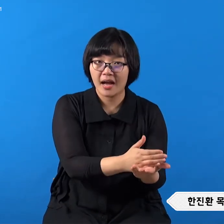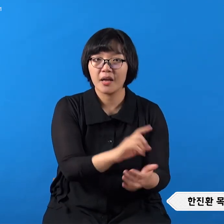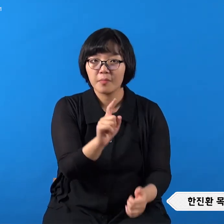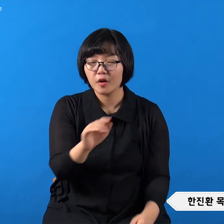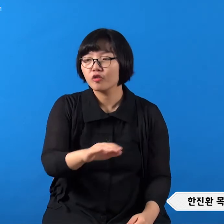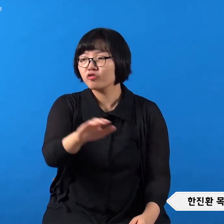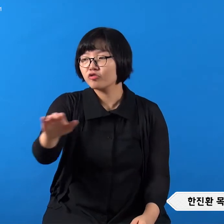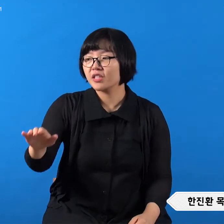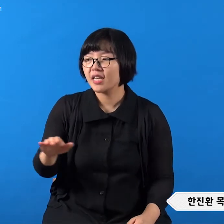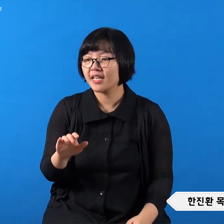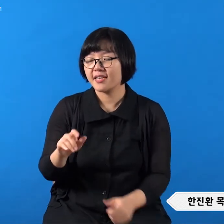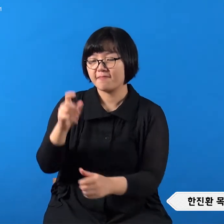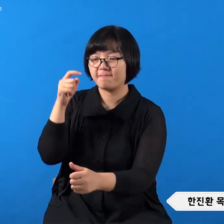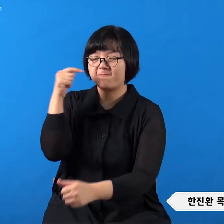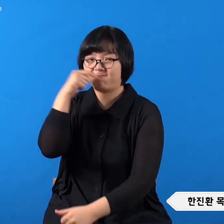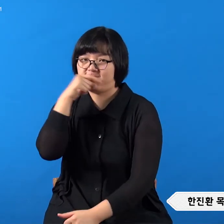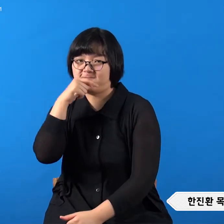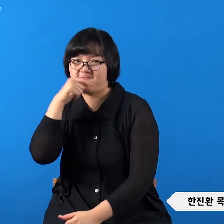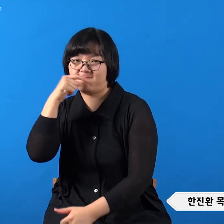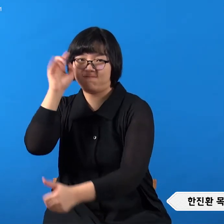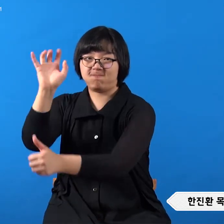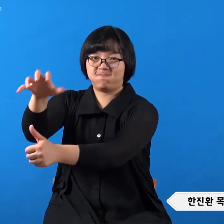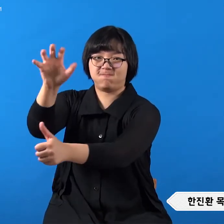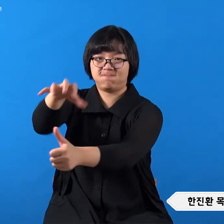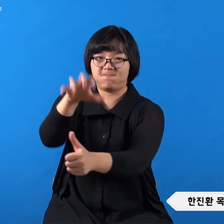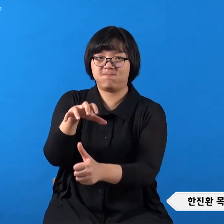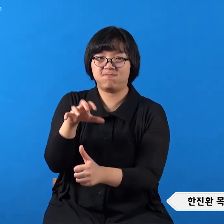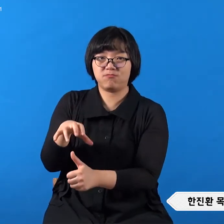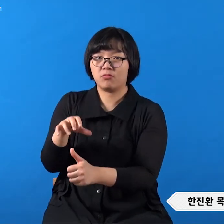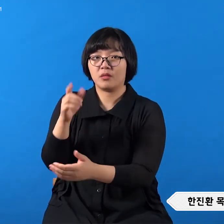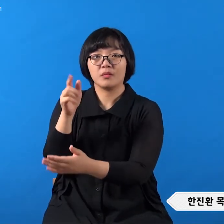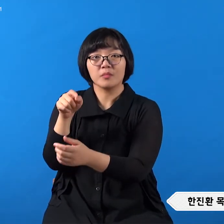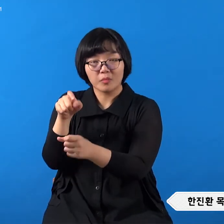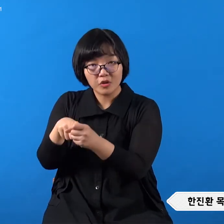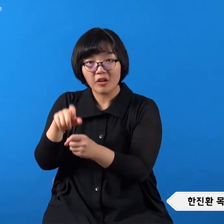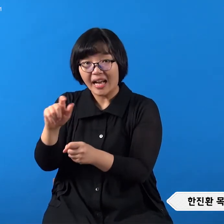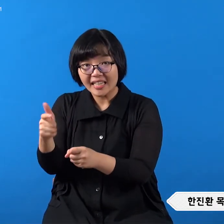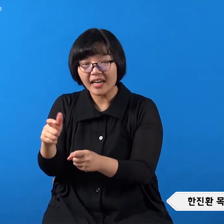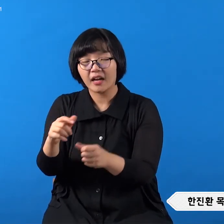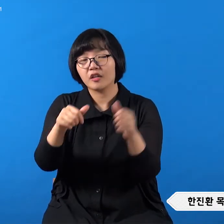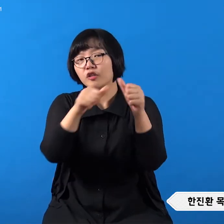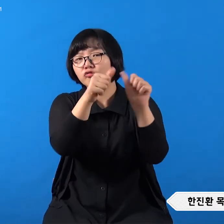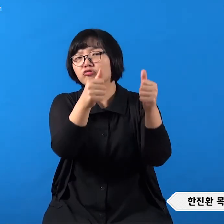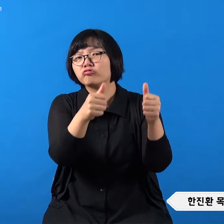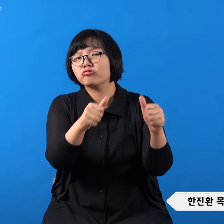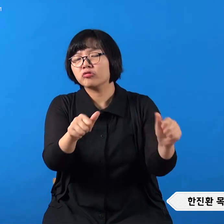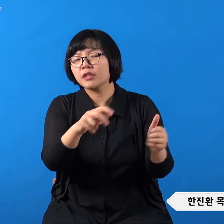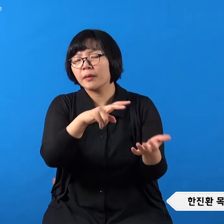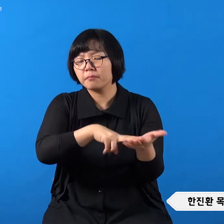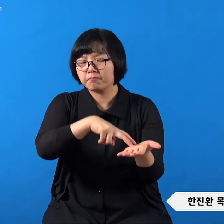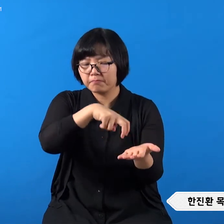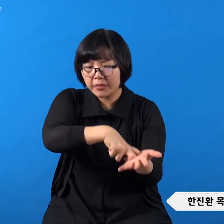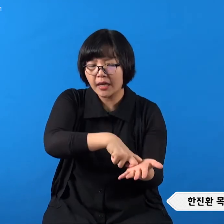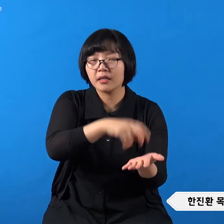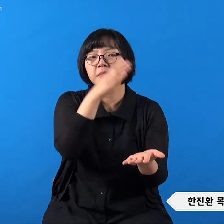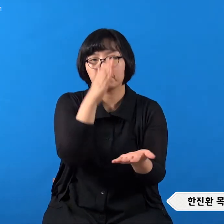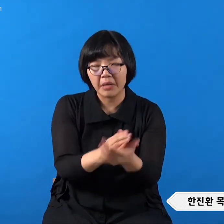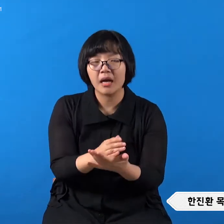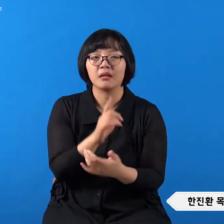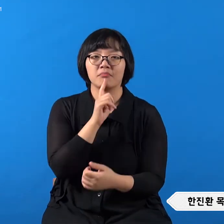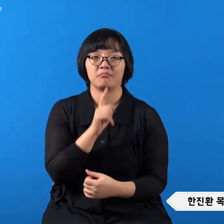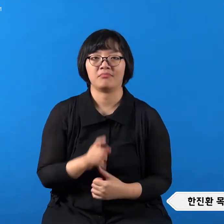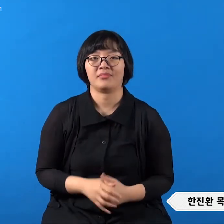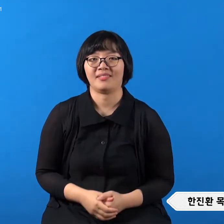무슨 굴레를 씌우기 위한 것이 아니라 우상 앞에 무릎 꿇지 말라는 것입니다. 우상 앞에 무릎 꿇으면